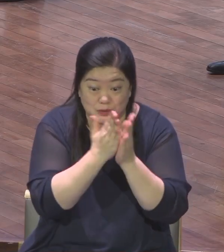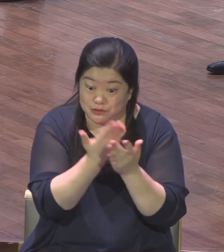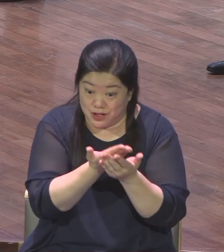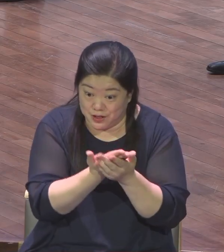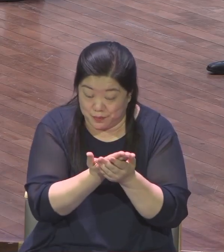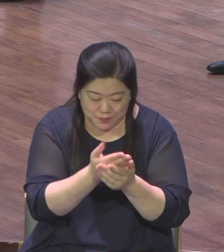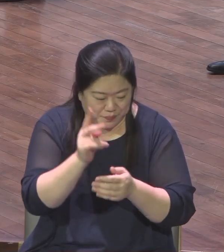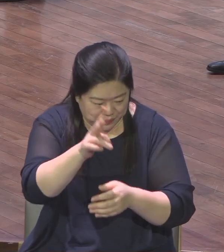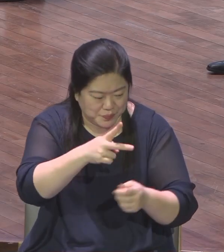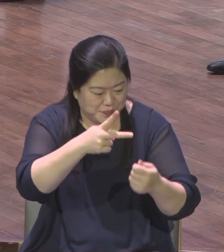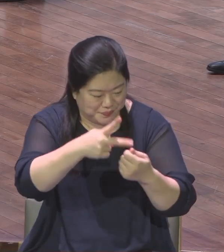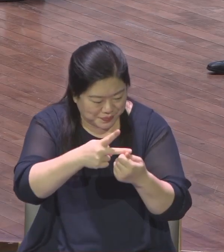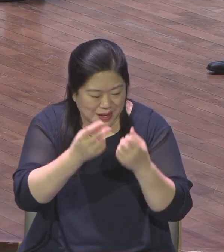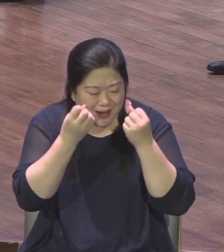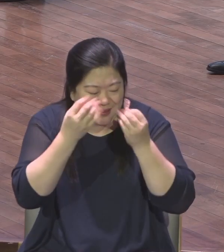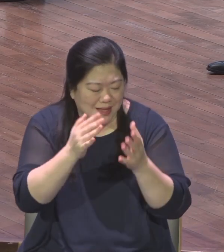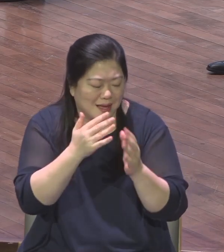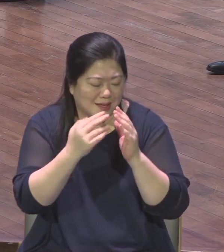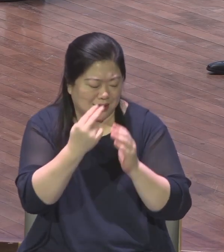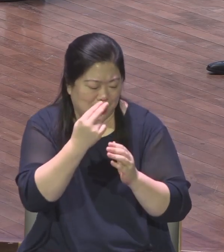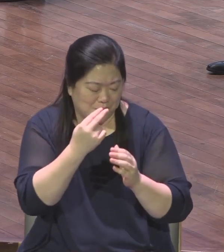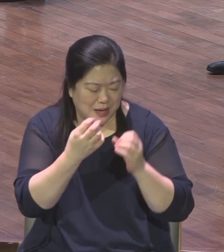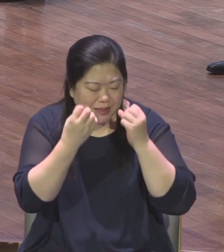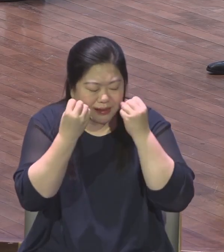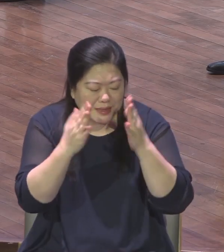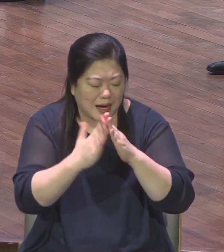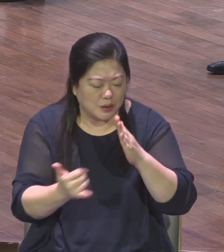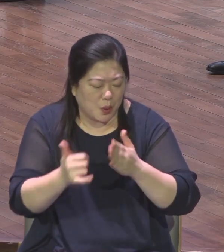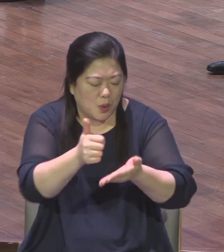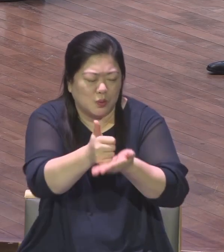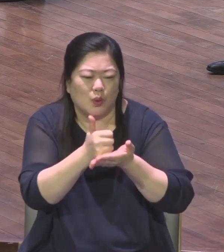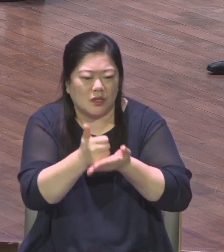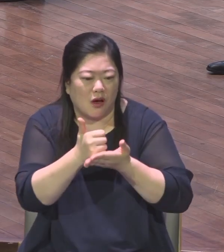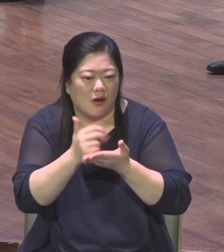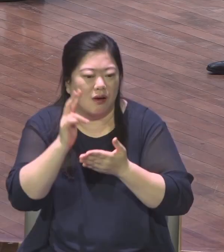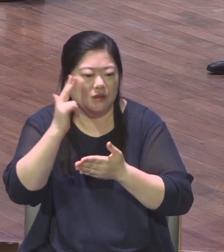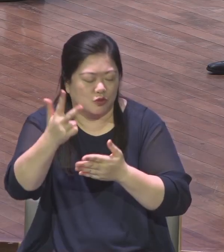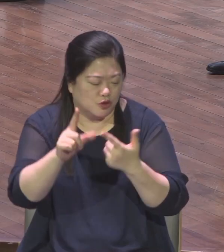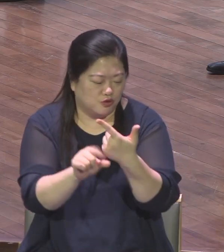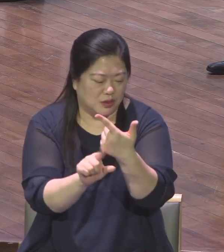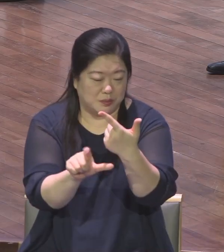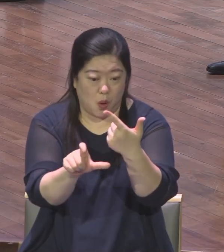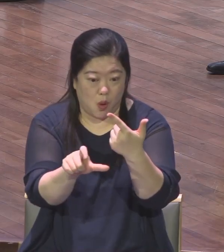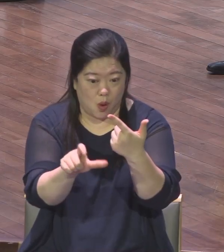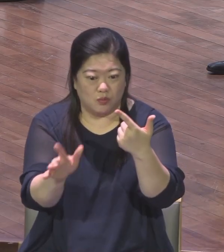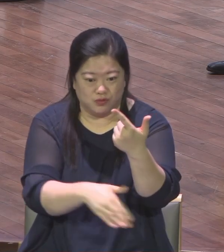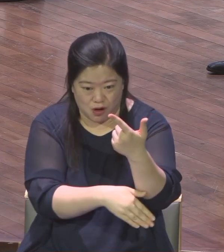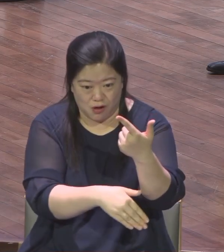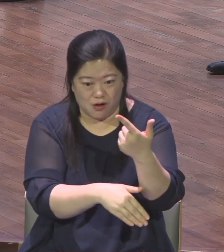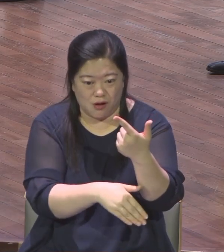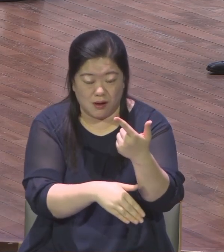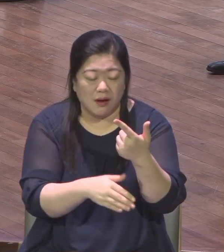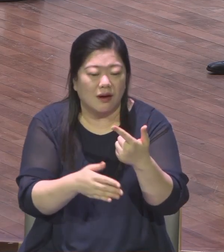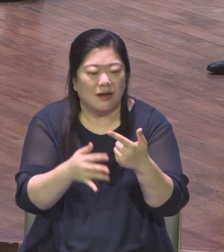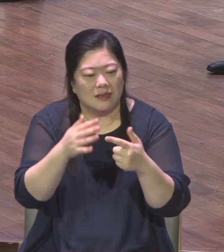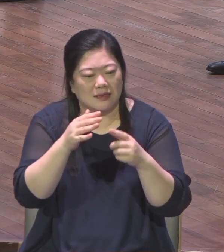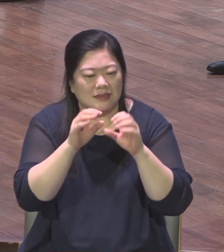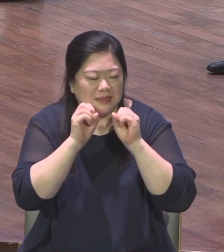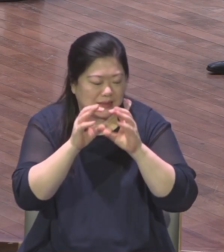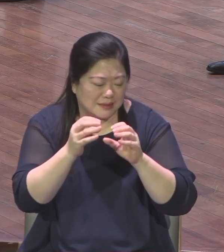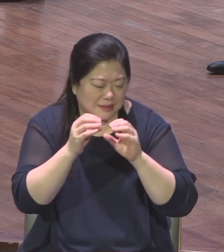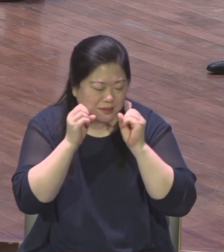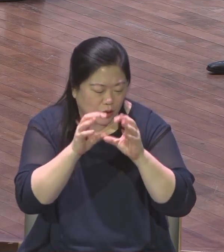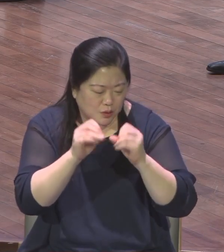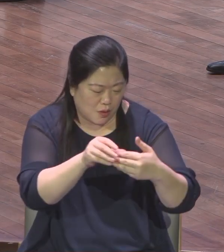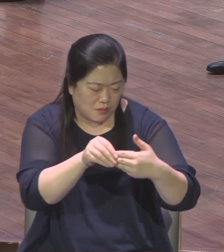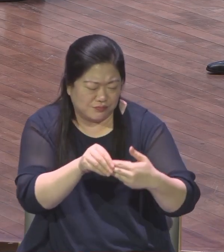새로운 시작하는 주제로 이제 진행되는데 새생명 초청 예배를 통해서 우리 안에 낙심된 장단기 결석자들 정말